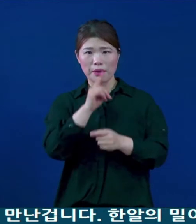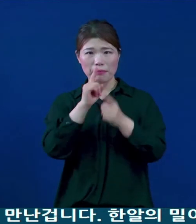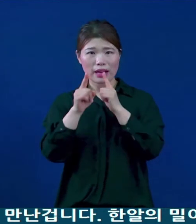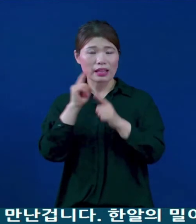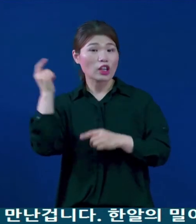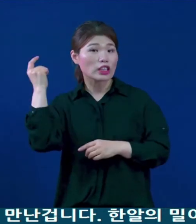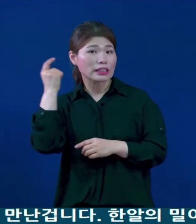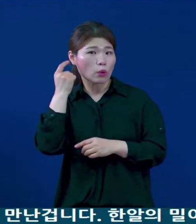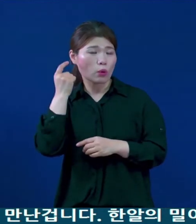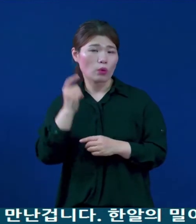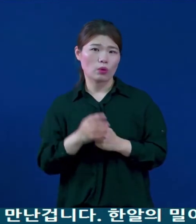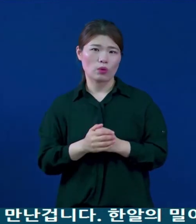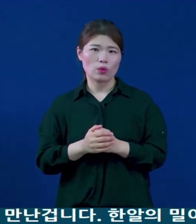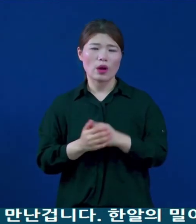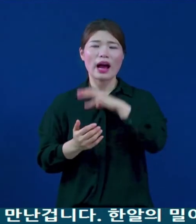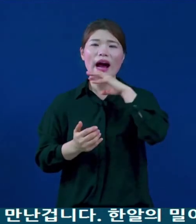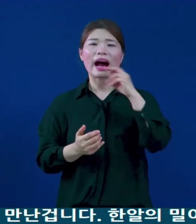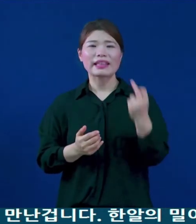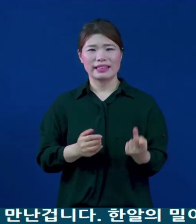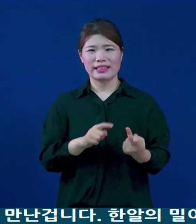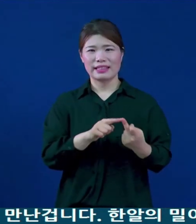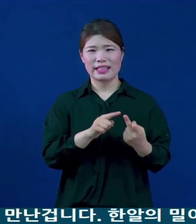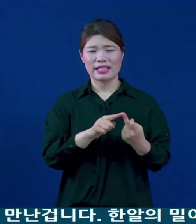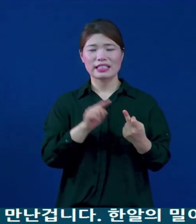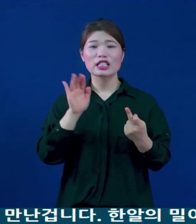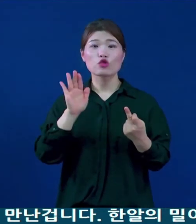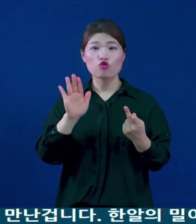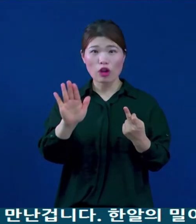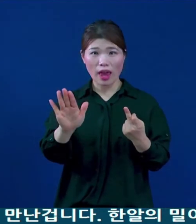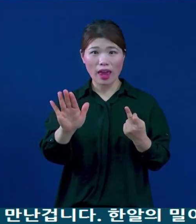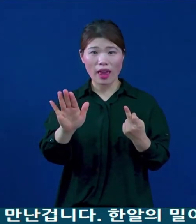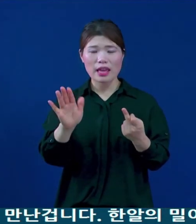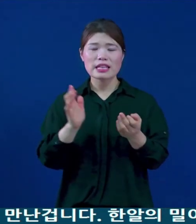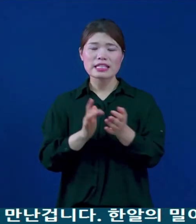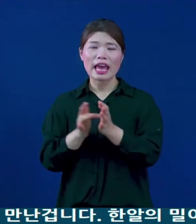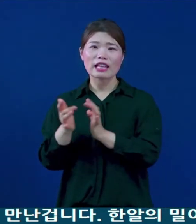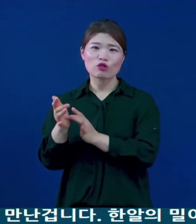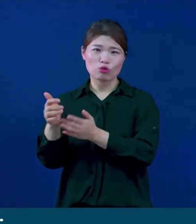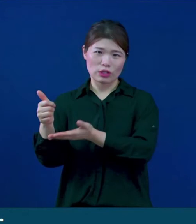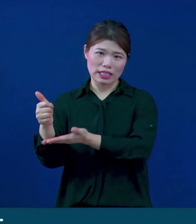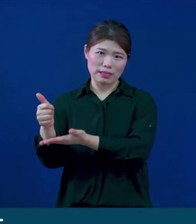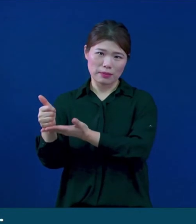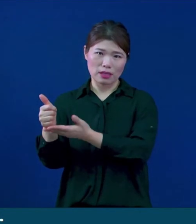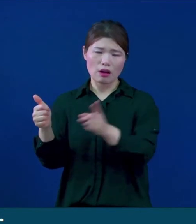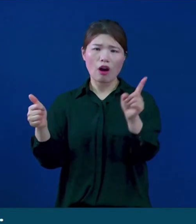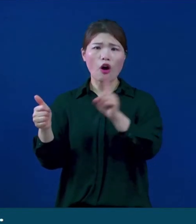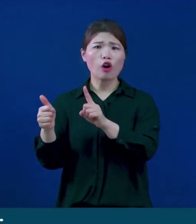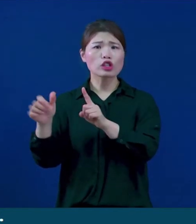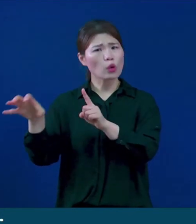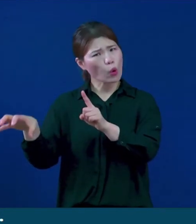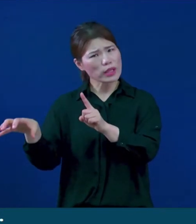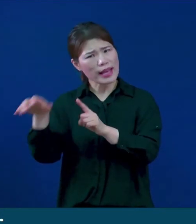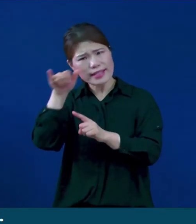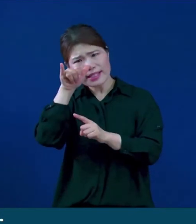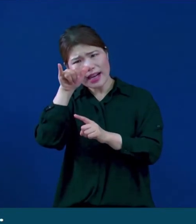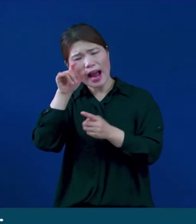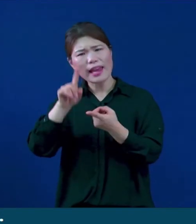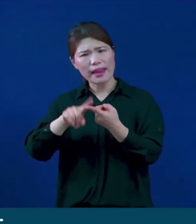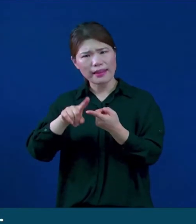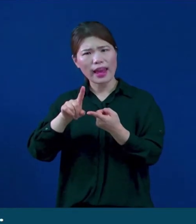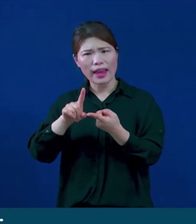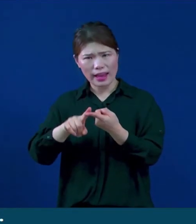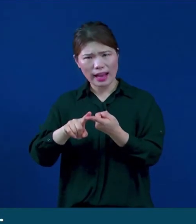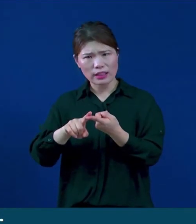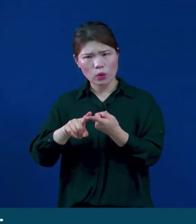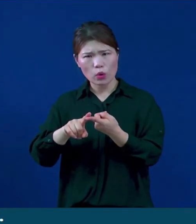듣고 안드레는 그 이후에 예수님이 어느 곳에 있을까 하는 그 자리를